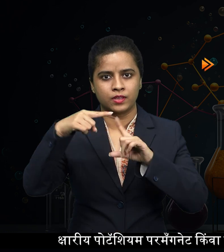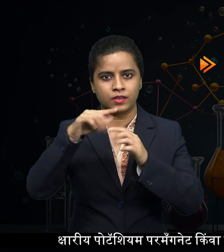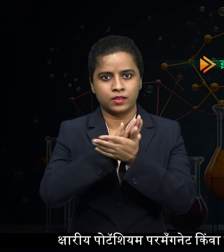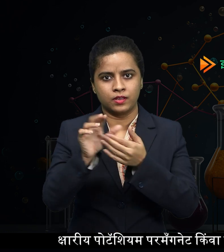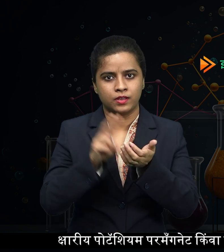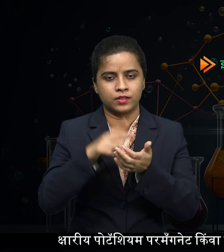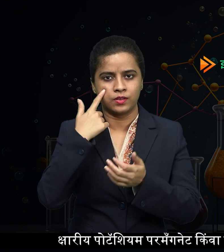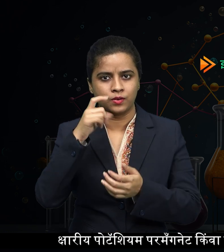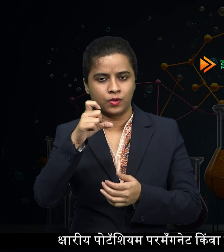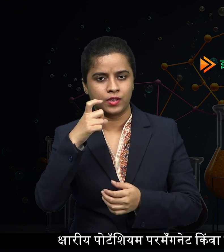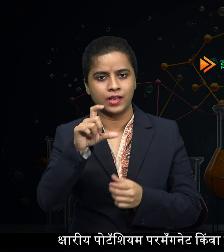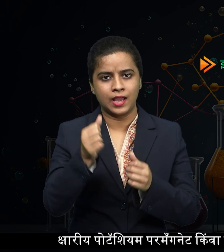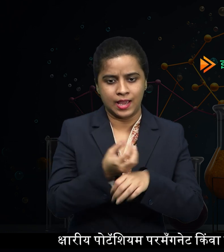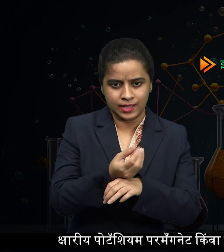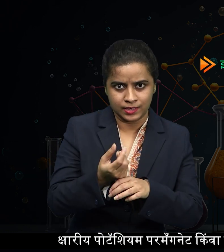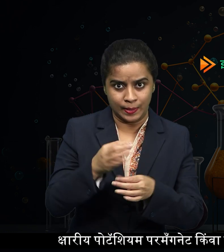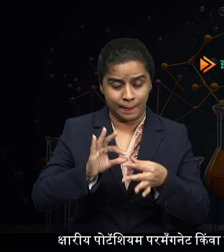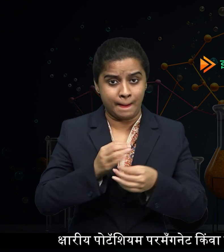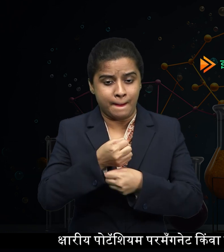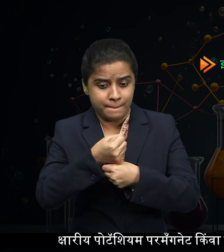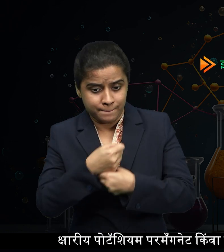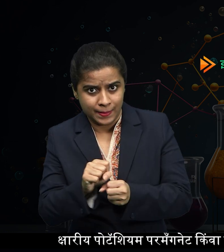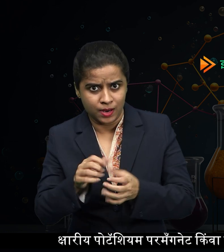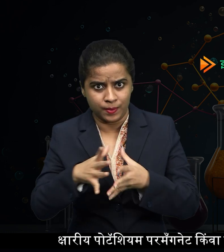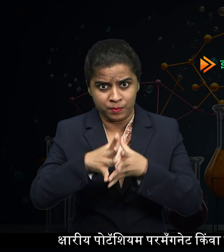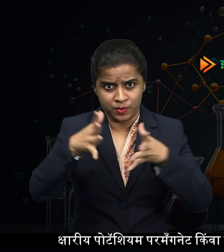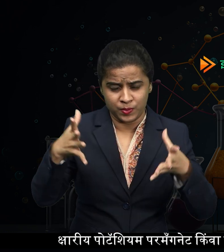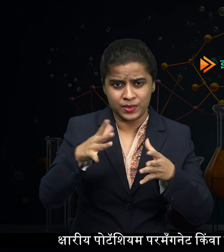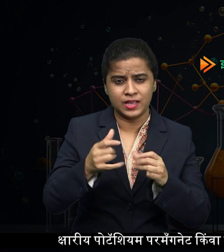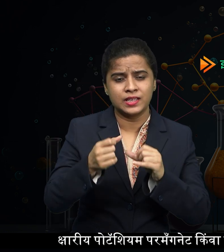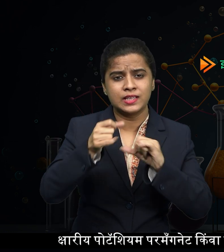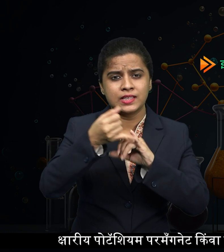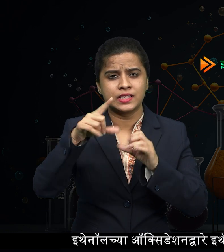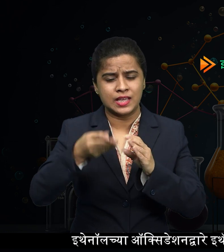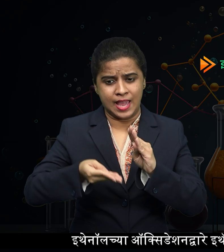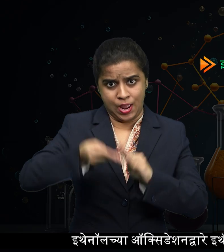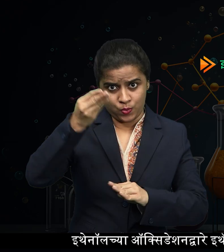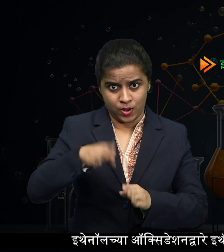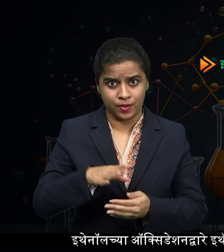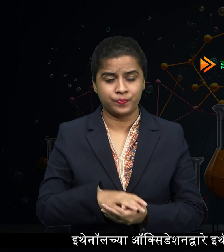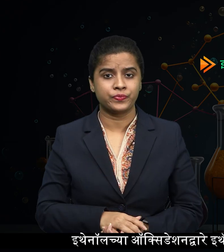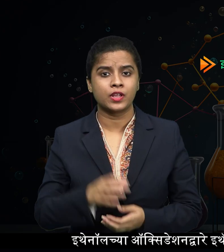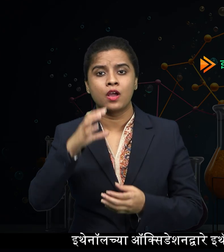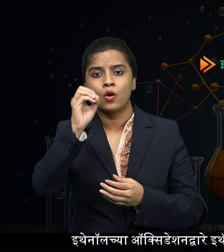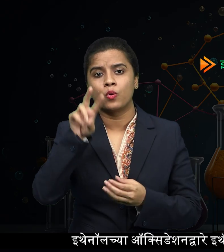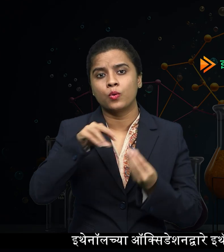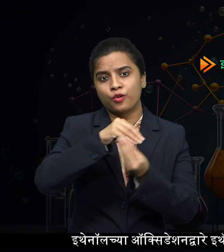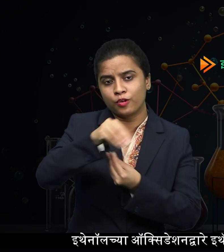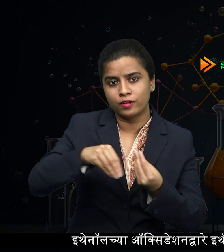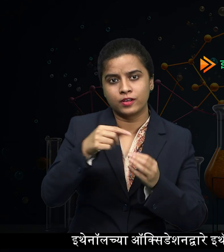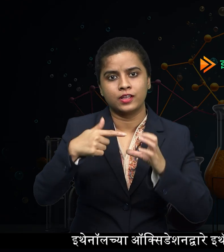क्षारीय पोटॅशियम पॅरामॅग्नेट किंवा ॲसिडिफाईड पोटॅशियम डायक्रोमेटच्या उपस्थितीत इथेनॉलच्या